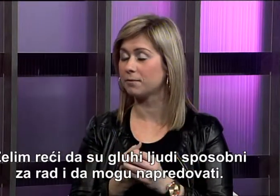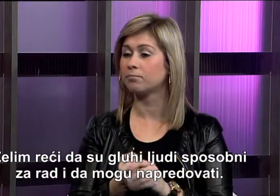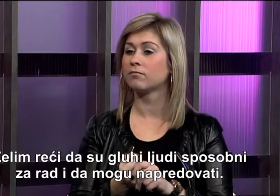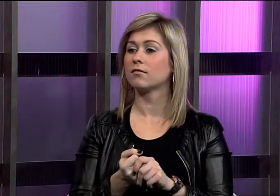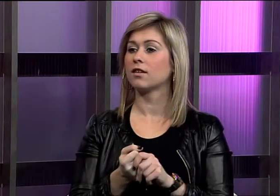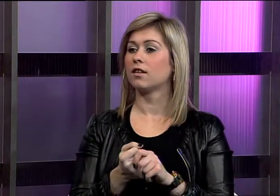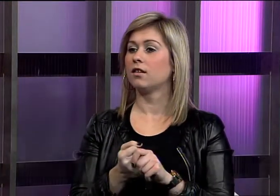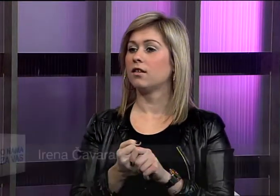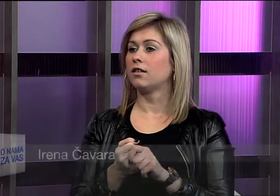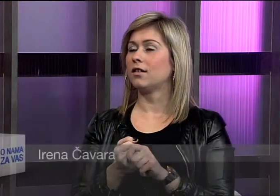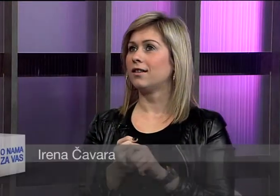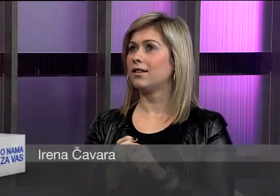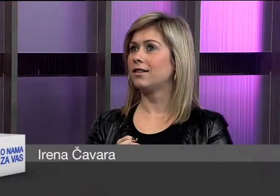napredovati.